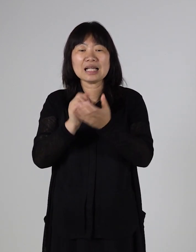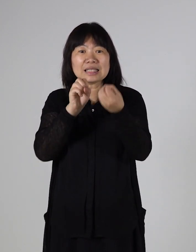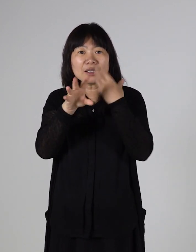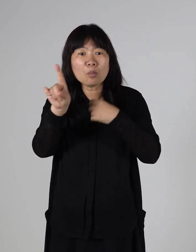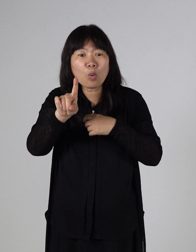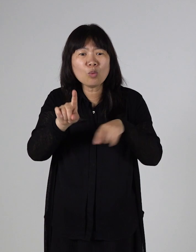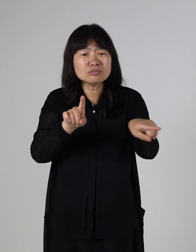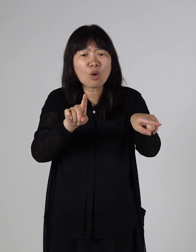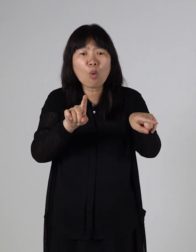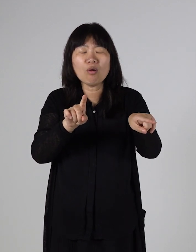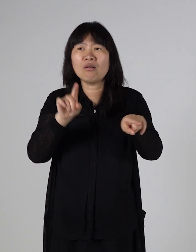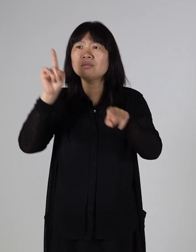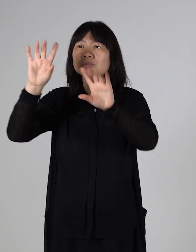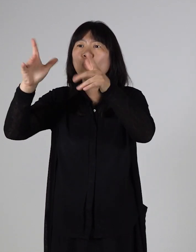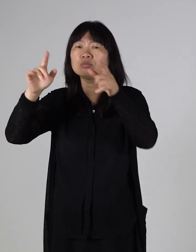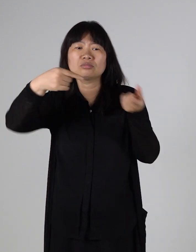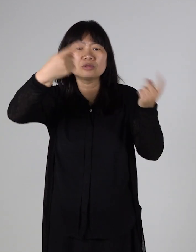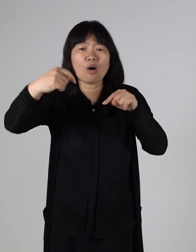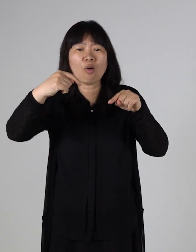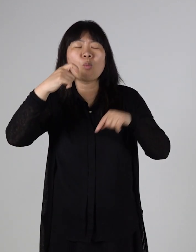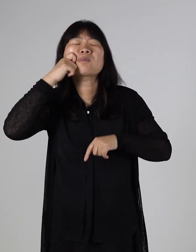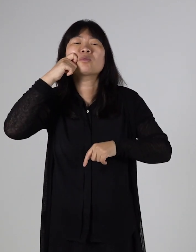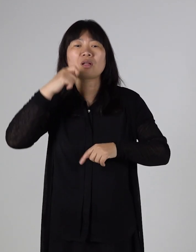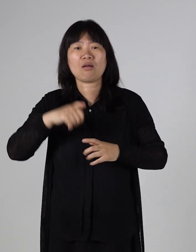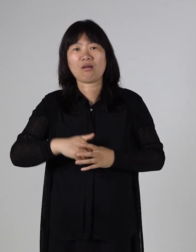너희들이 못 들어갈 수도 있다.